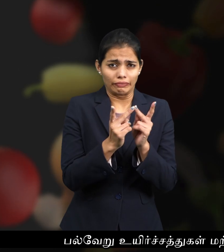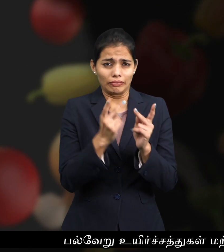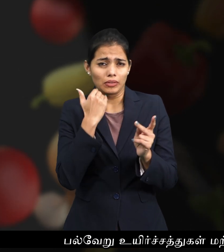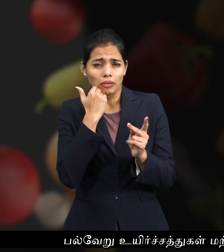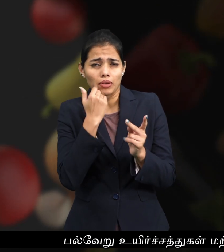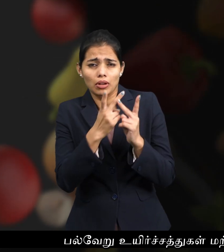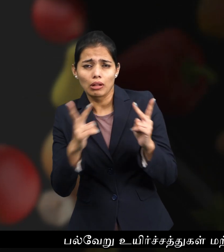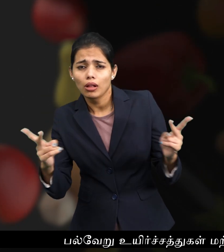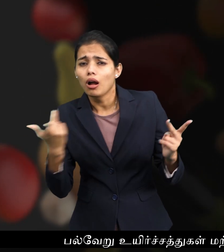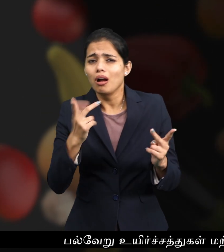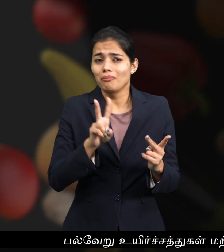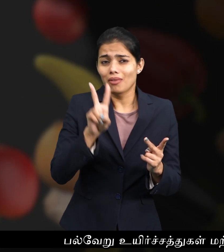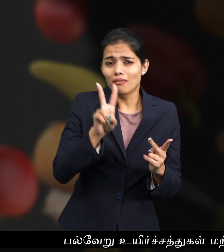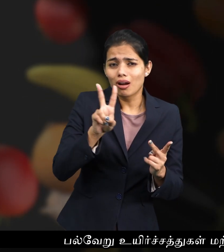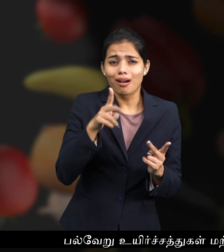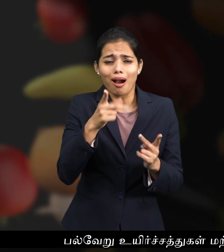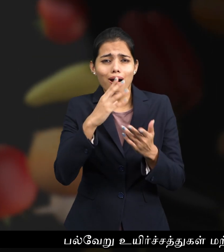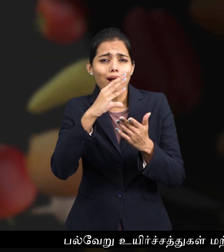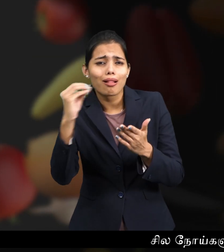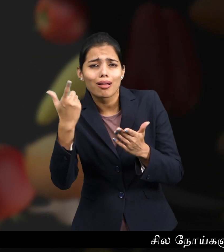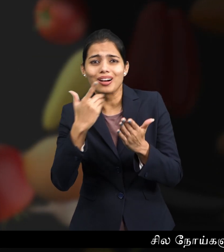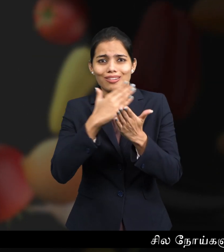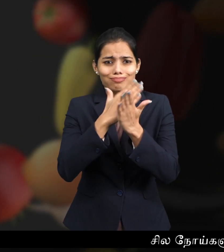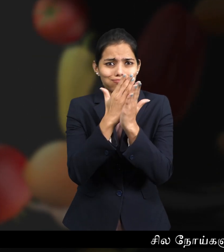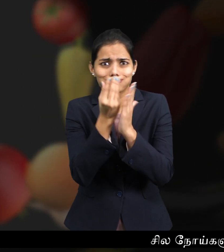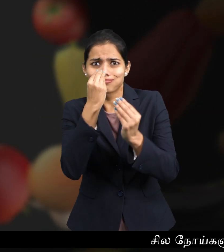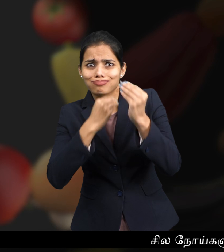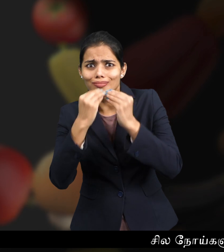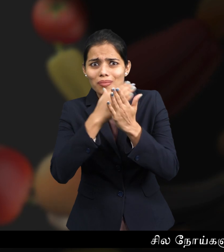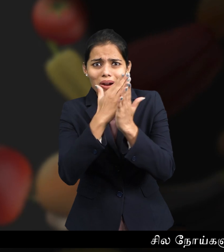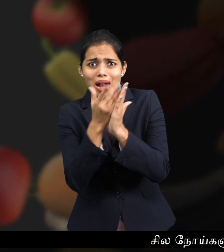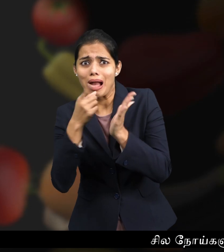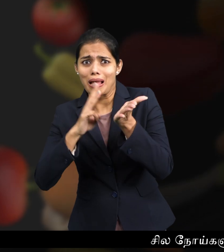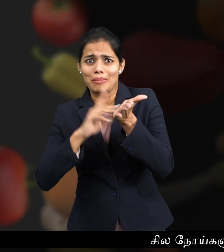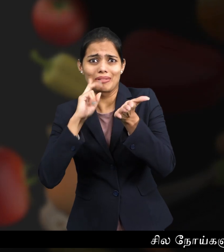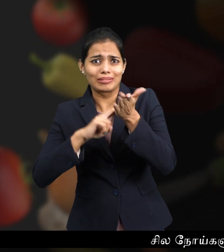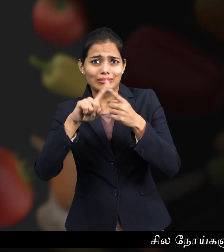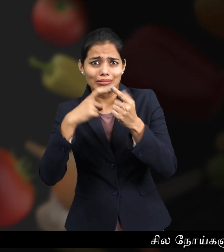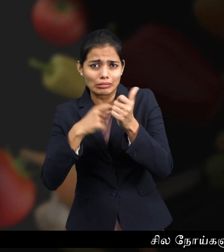பல்வேறு உயிர்ச்சத்துக்கள் மற்றும் கனிமச்சத்துக்களின் குறைபாடு சில நோய்களுக்கு வழிவகுக்கும்.